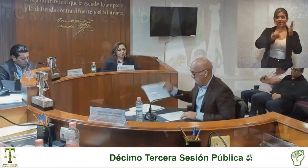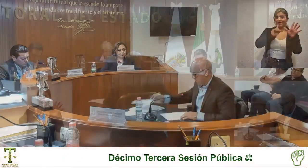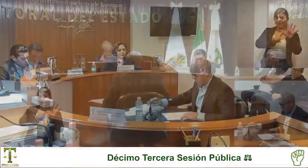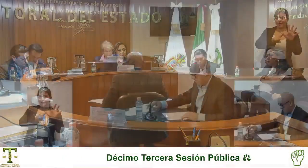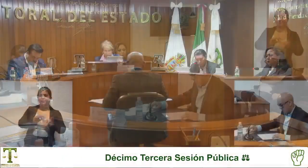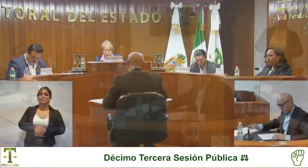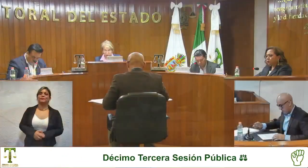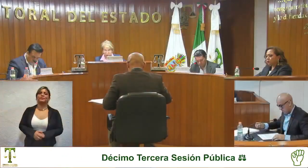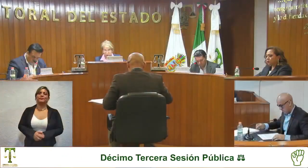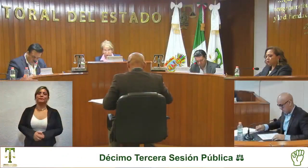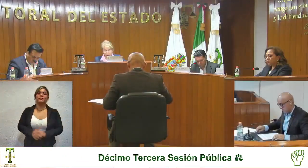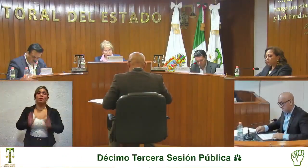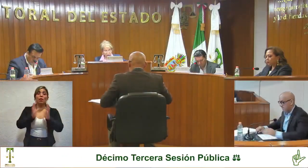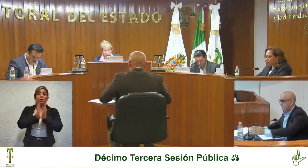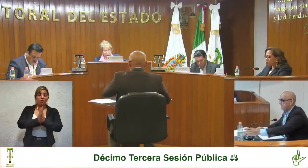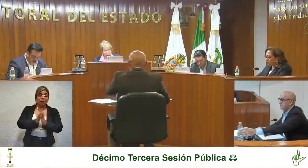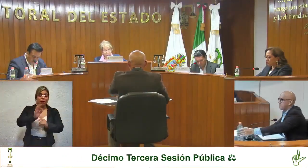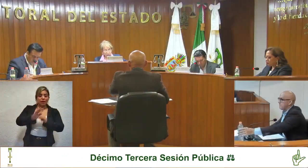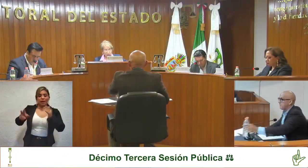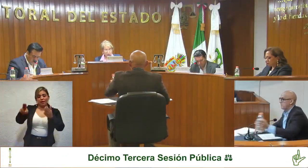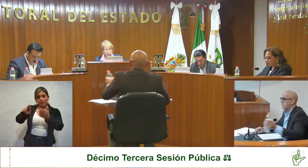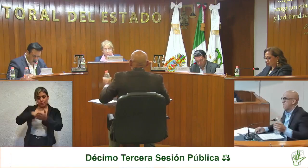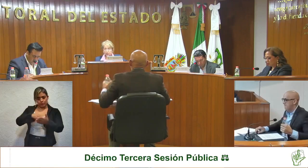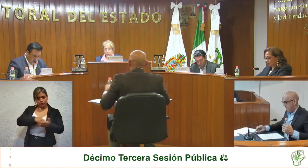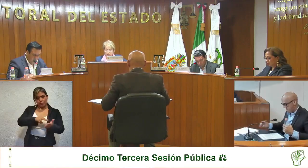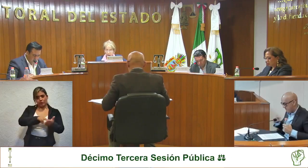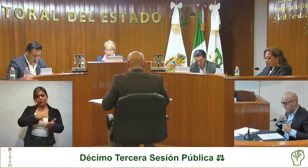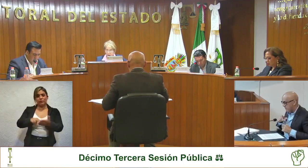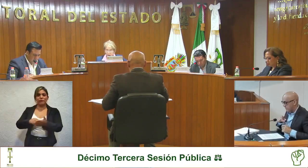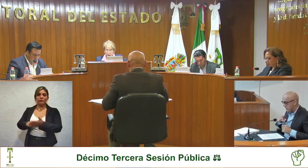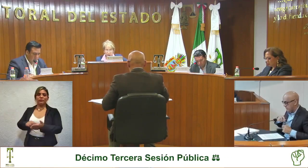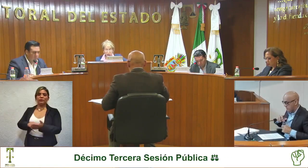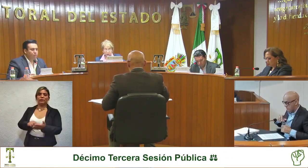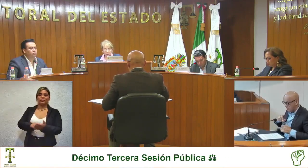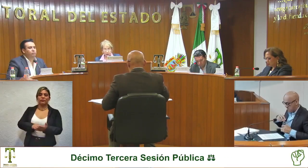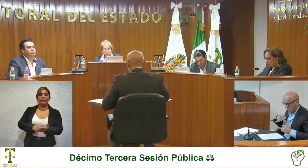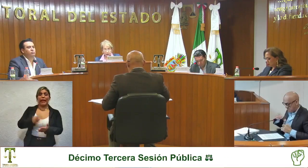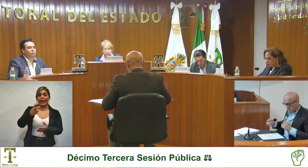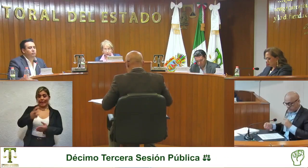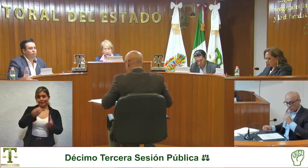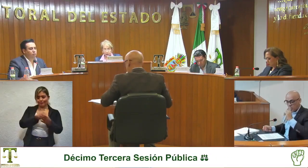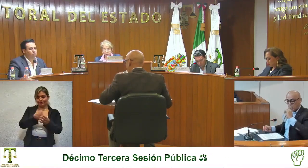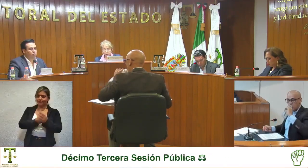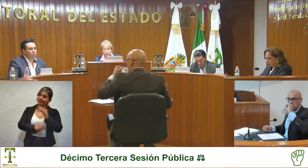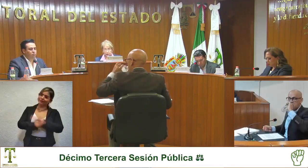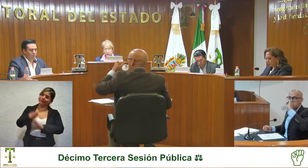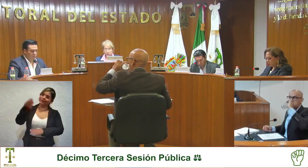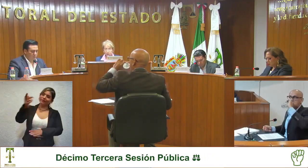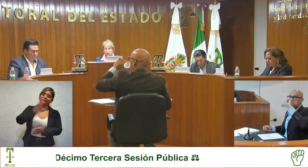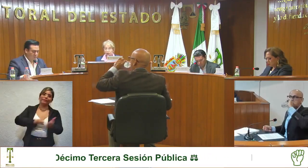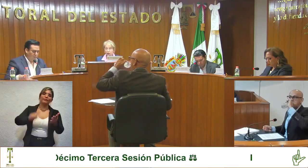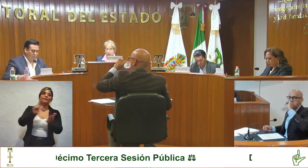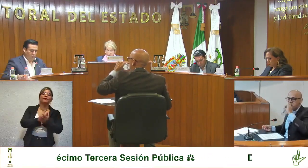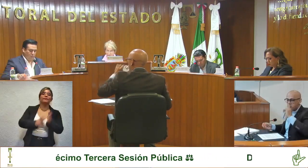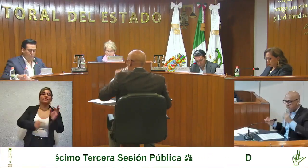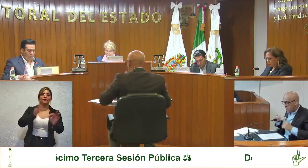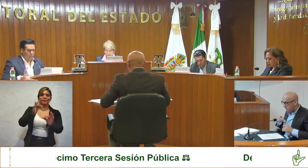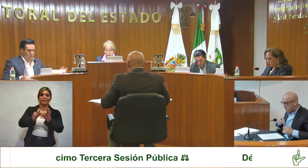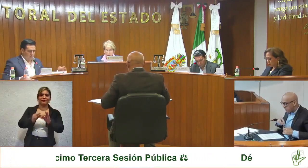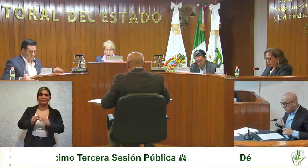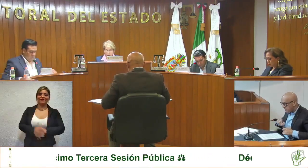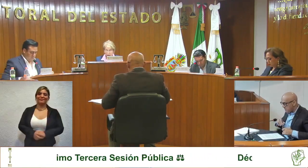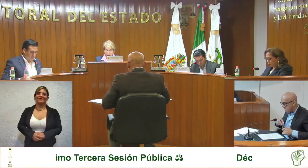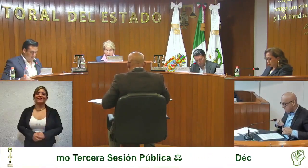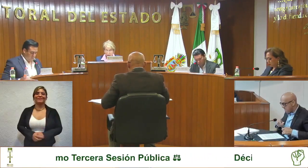agradezco, secretario. En consecuencia, sírvase recabar las firmas a la conclusión de la presente sesión y notifíquese conforme a derecho